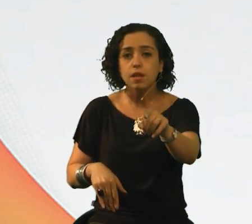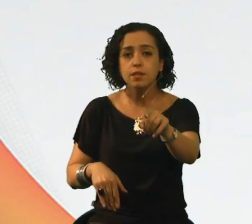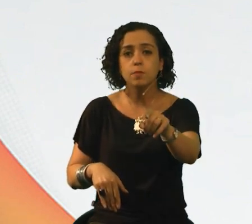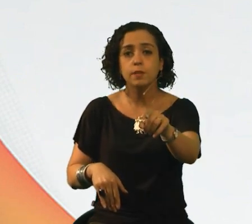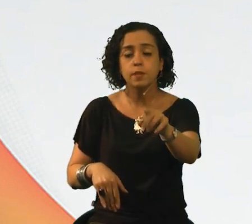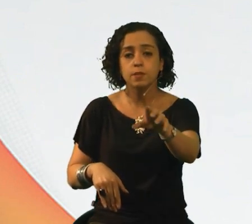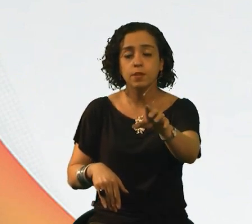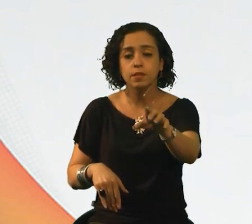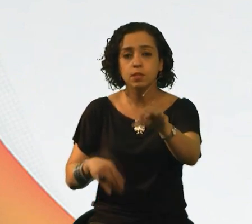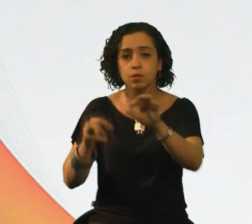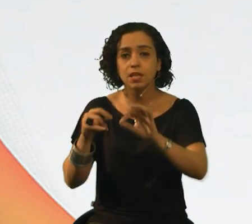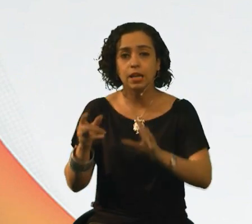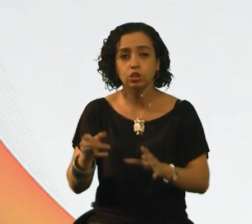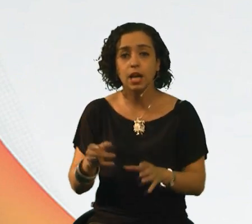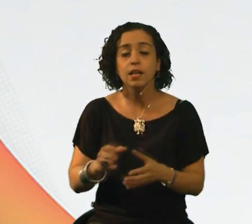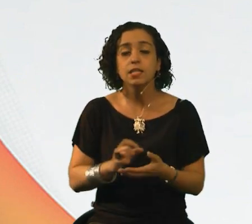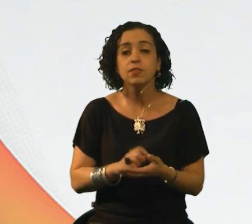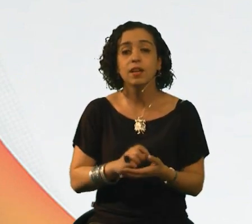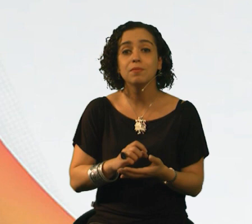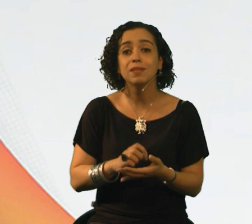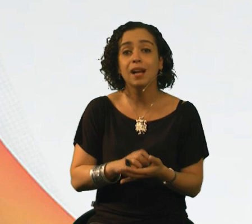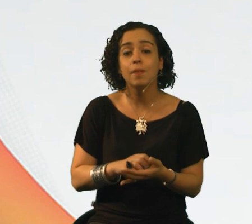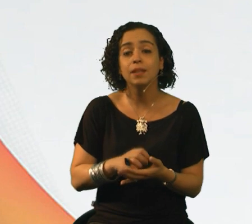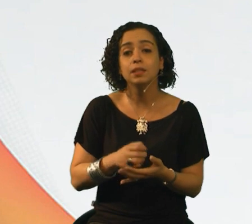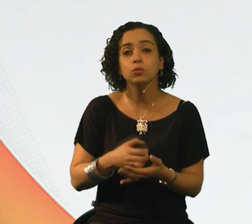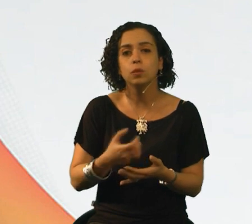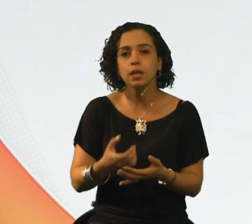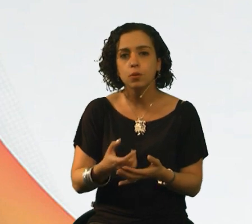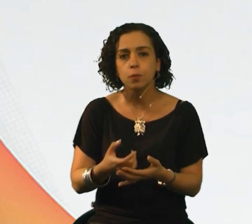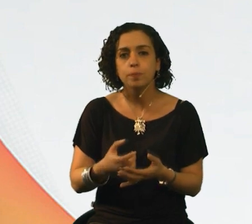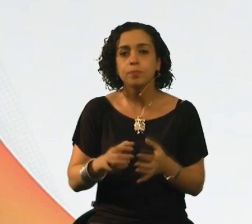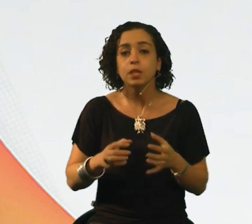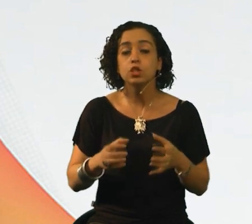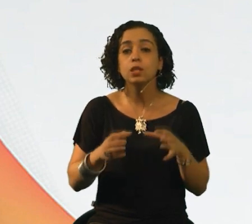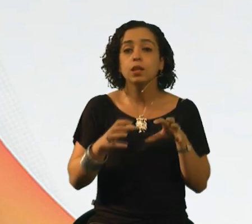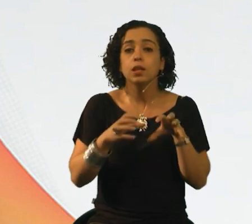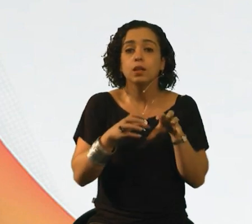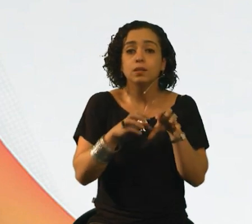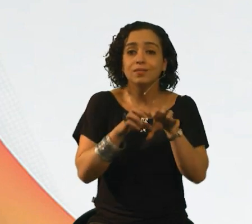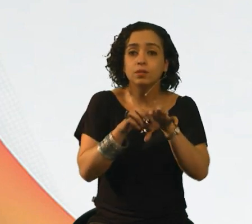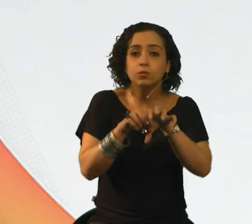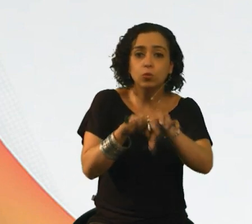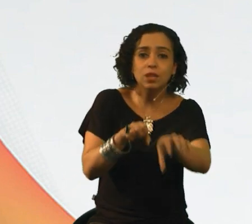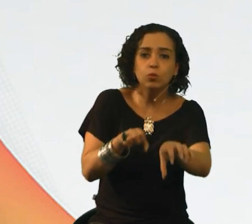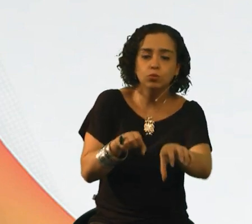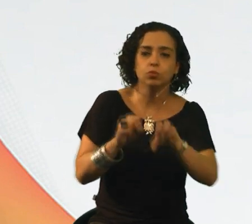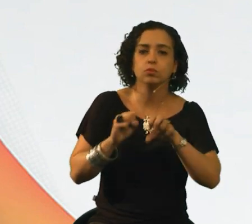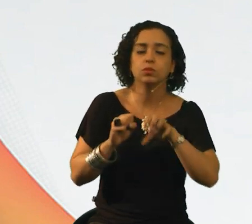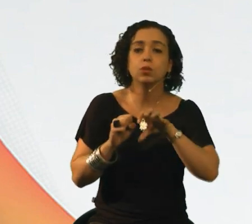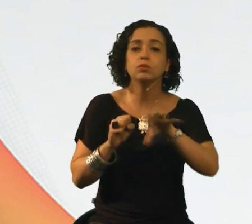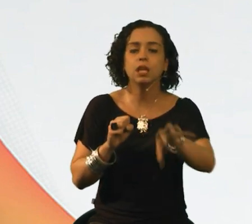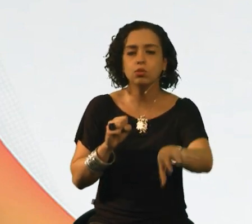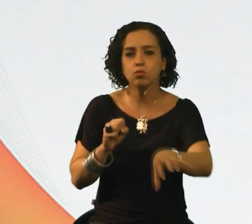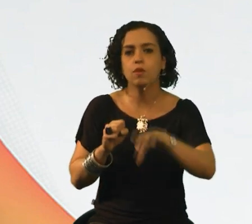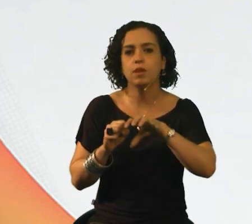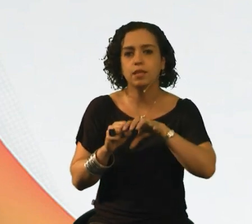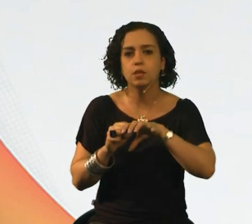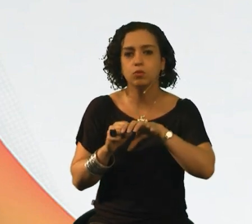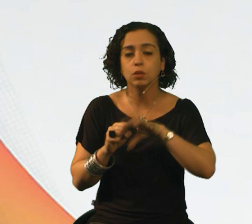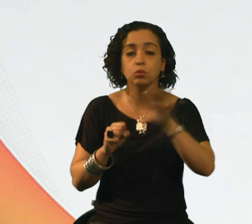fizer esse Vzinho e encaixar, você vai acabar tendo um erro de conteúdo. O seu texto vai ficar sem conteúdo,